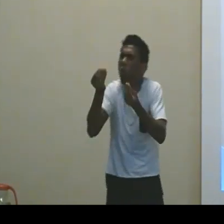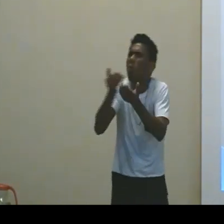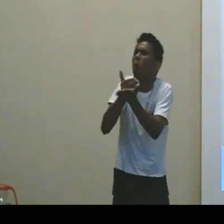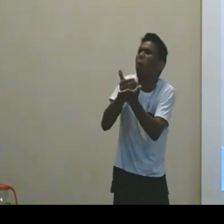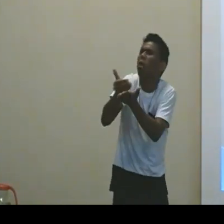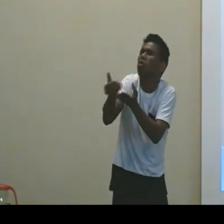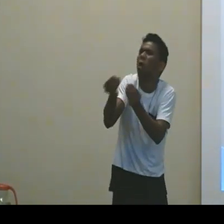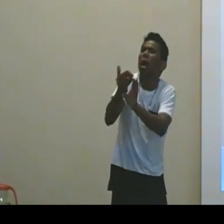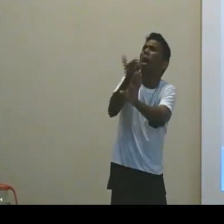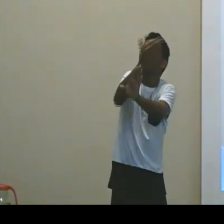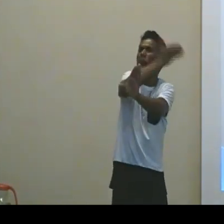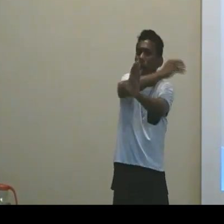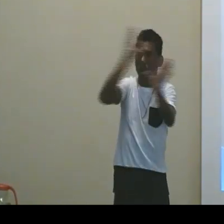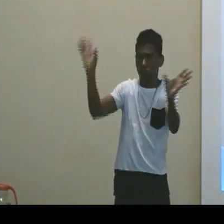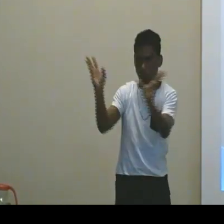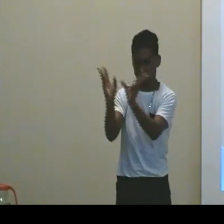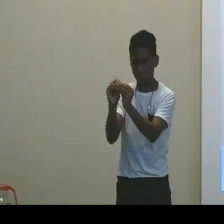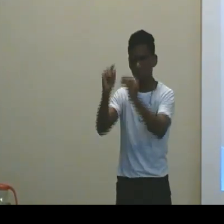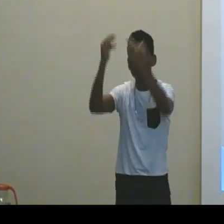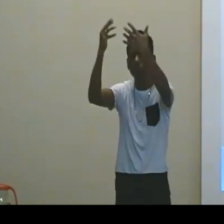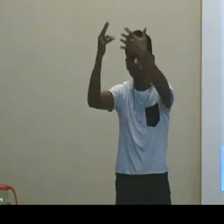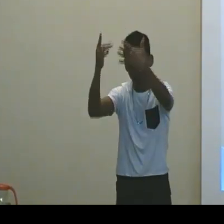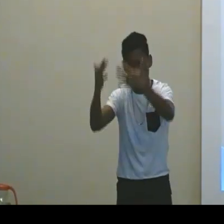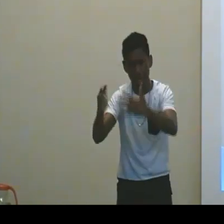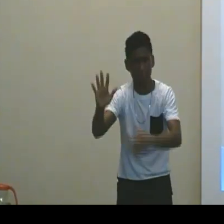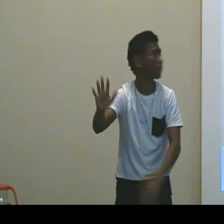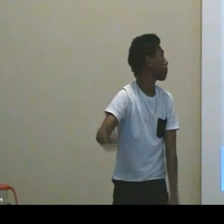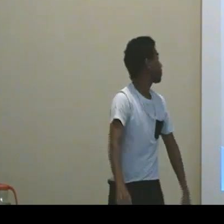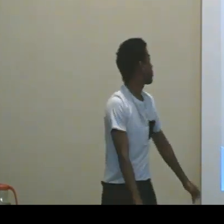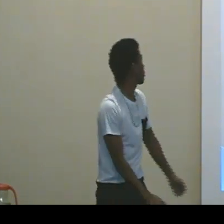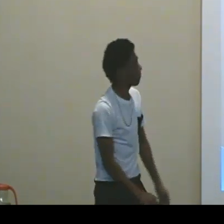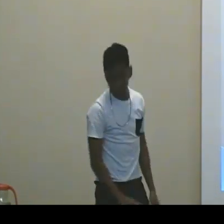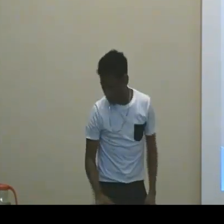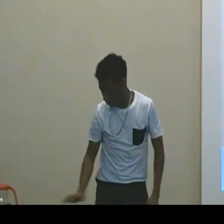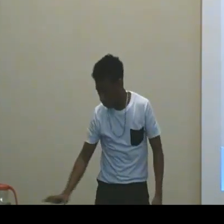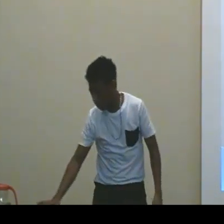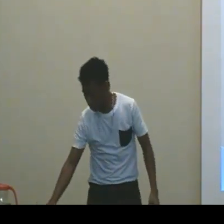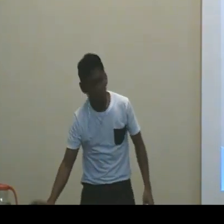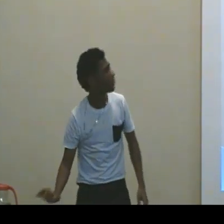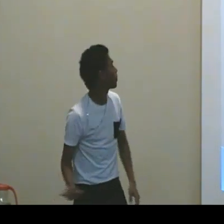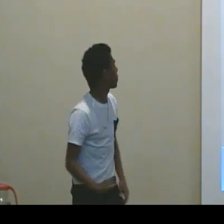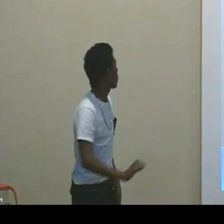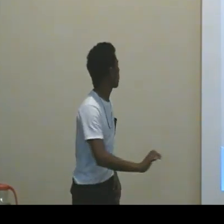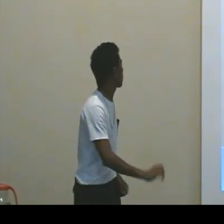que inventaram? Quem começou? Quem deu início? Vamos falar sobre isso então.